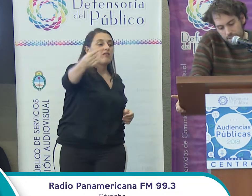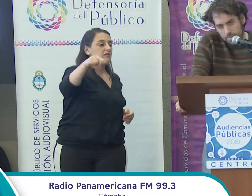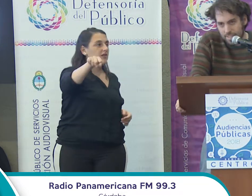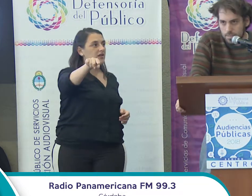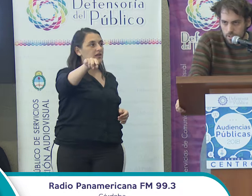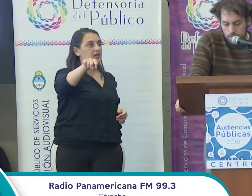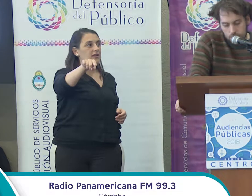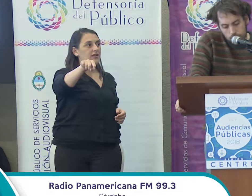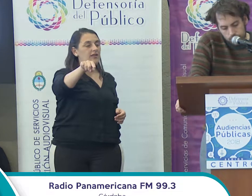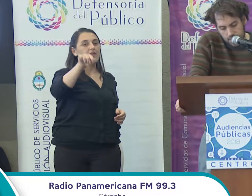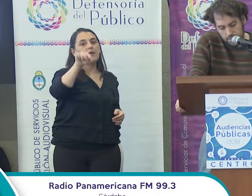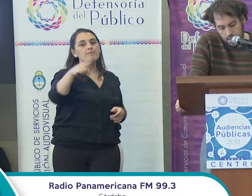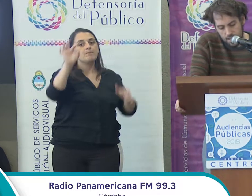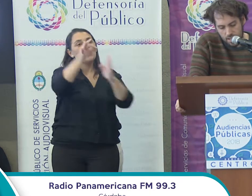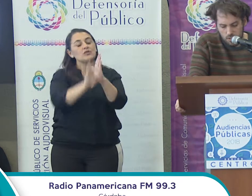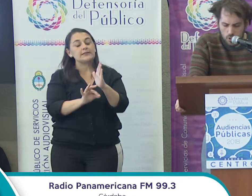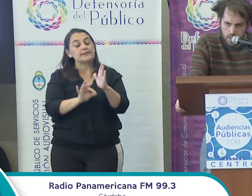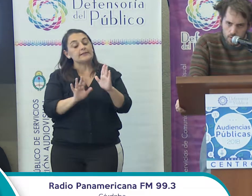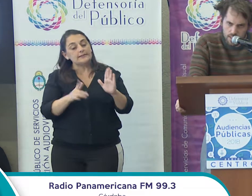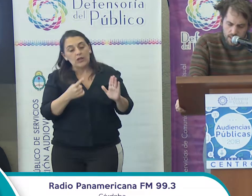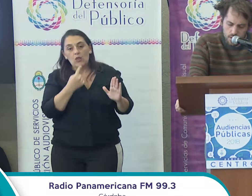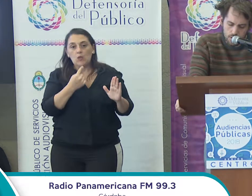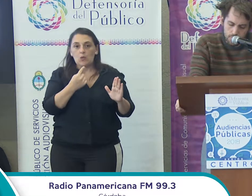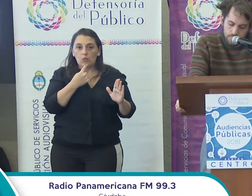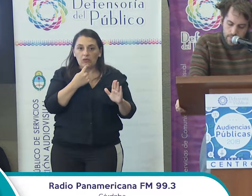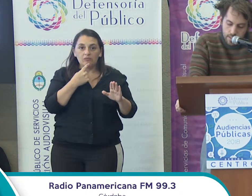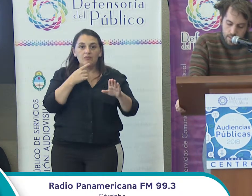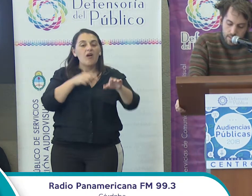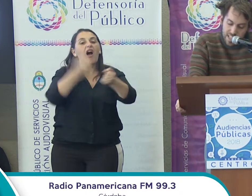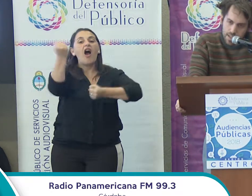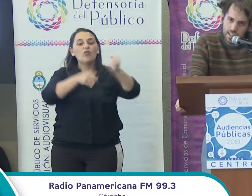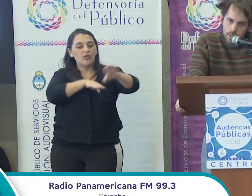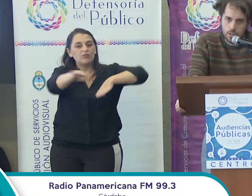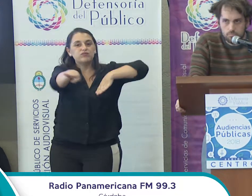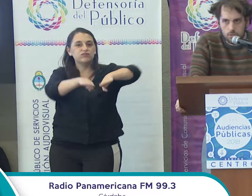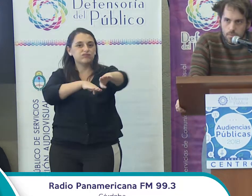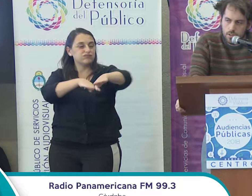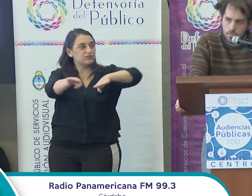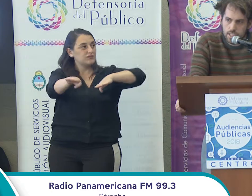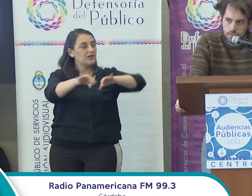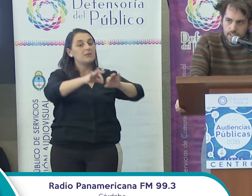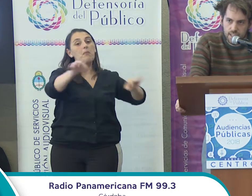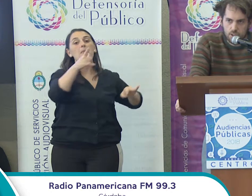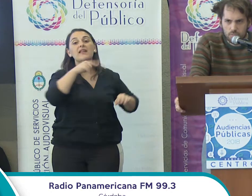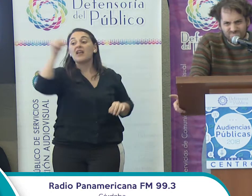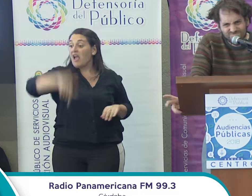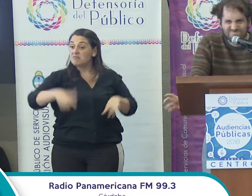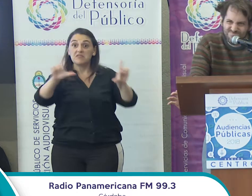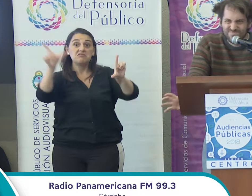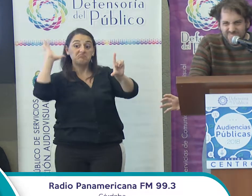bastante polémico es la autovía de ruta 38 tema que a lo mejor los medios de comunicación de acá